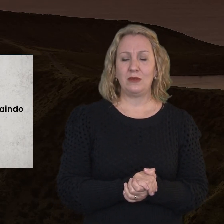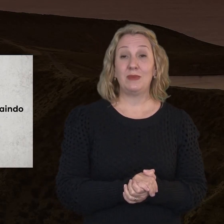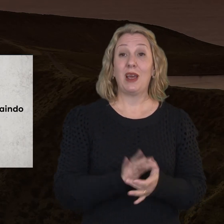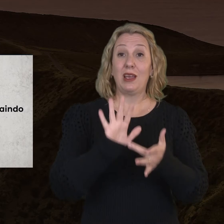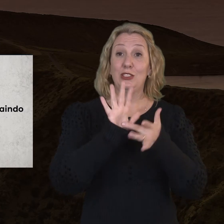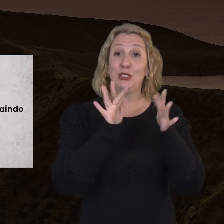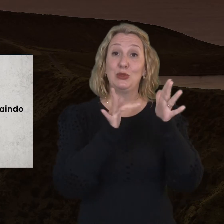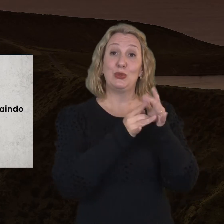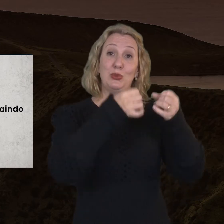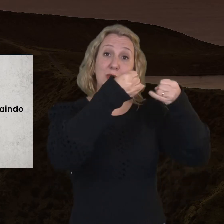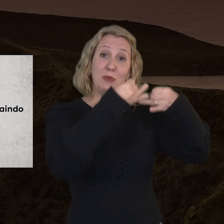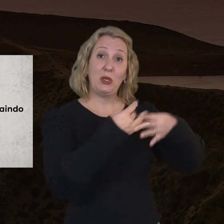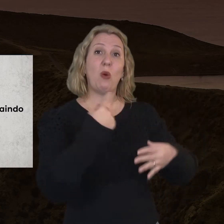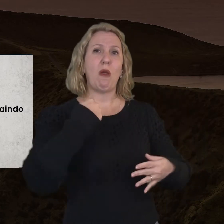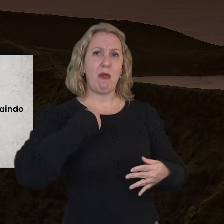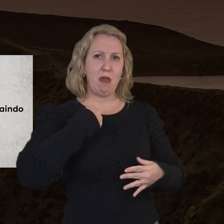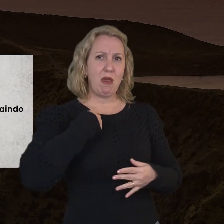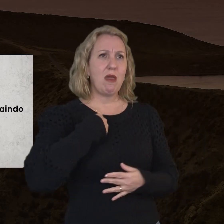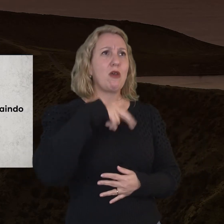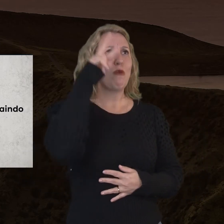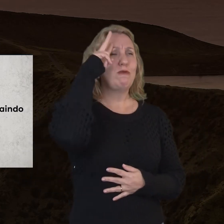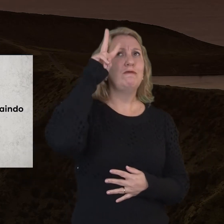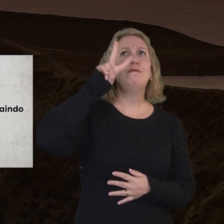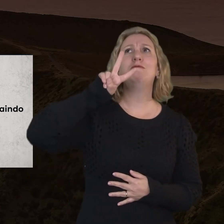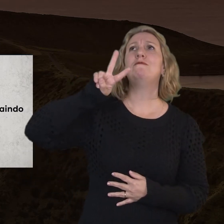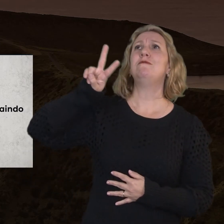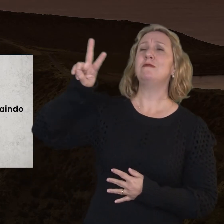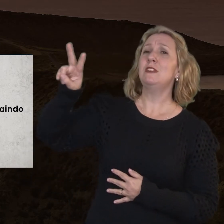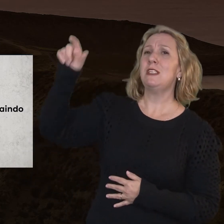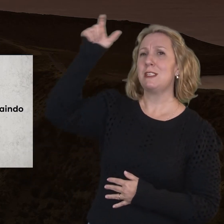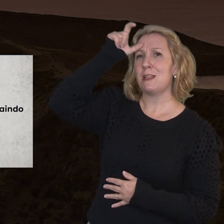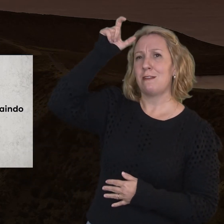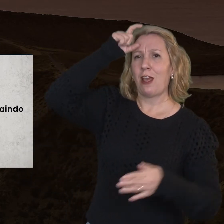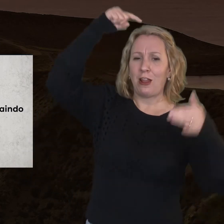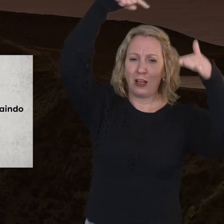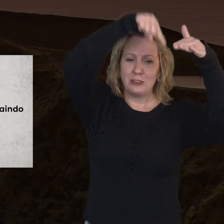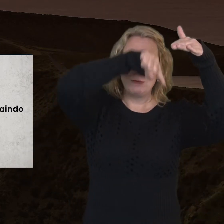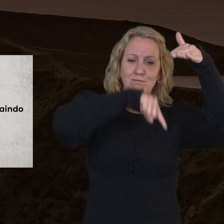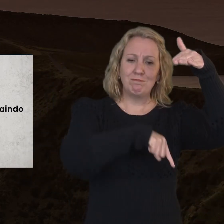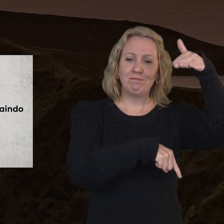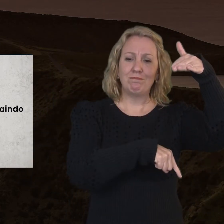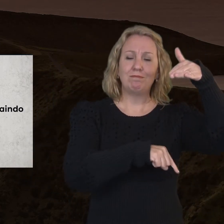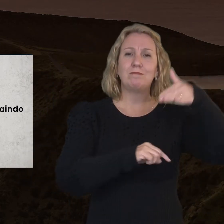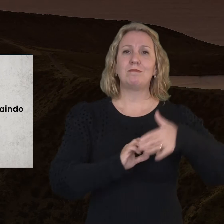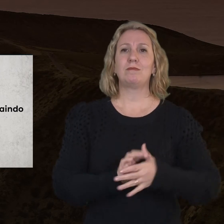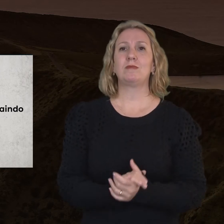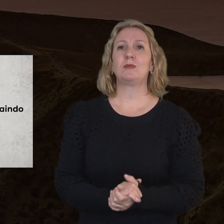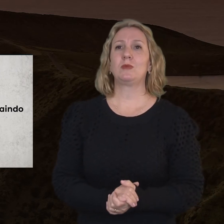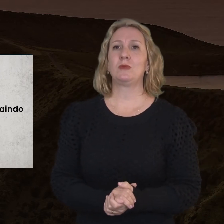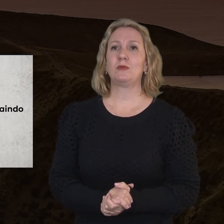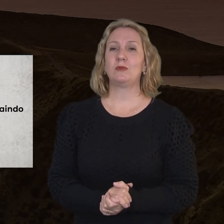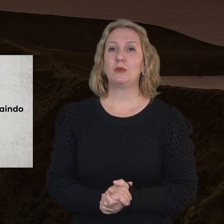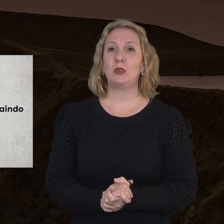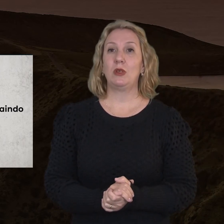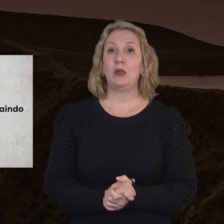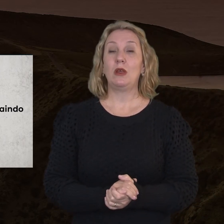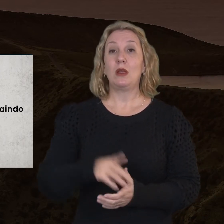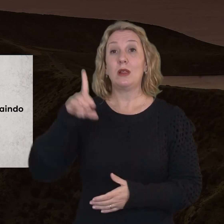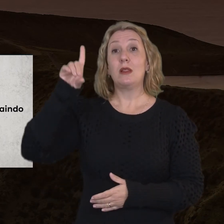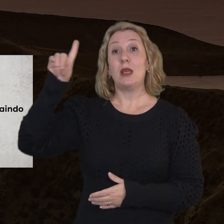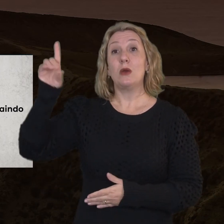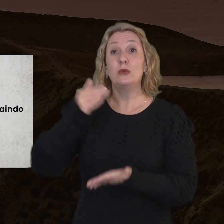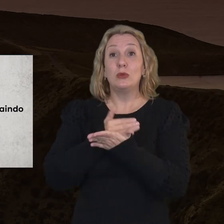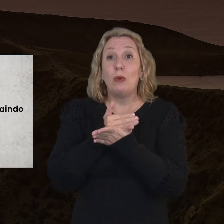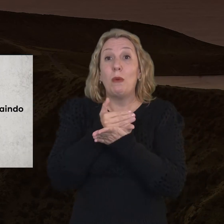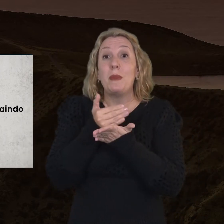começou a ser a realizada através da expulsão dos demônios deus está começando a executar o